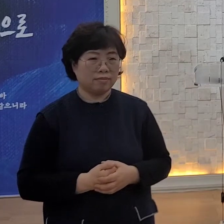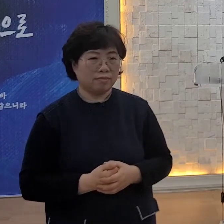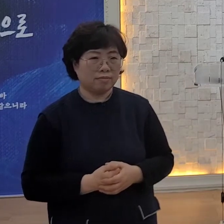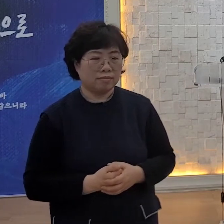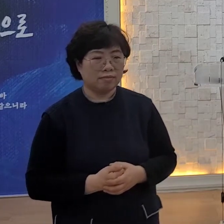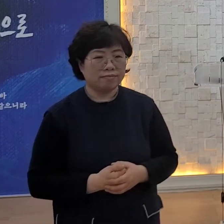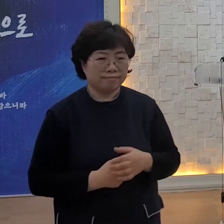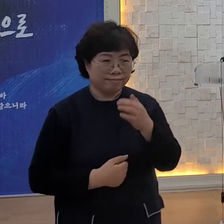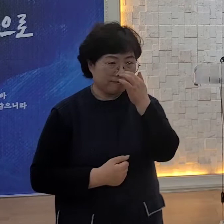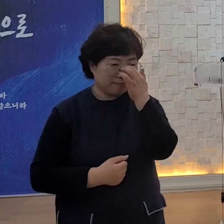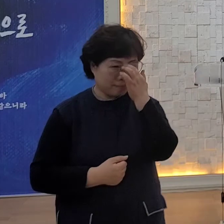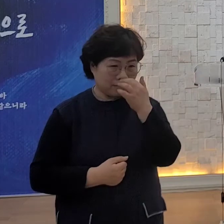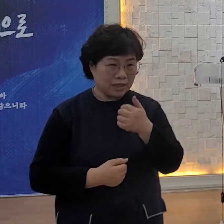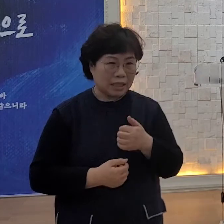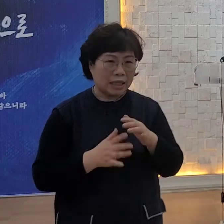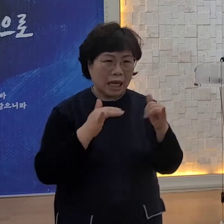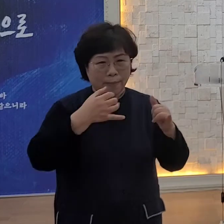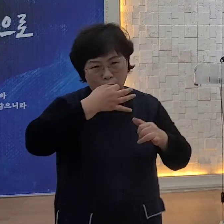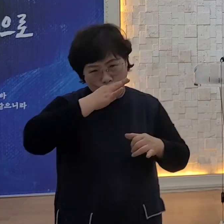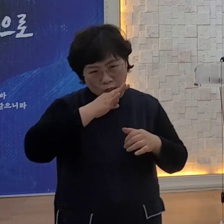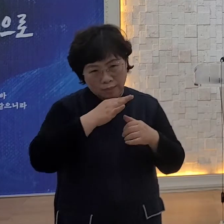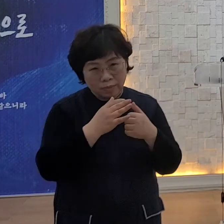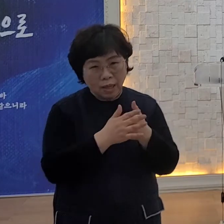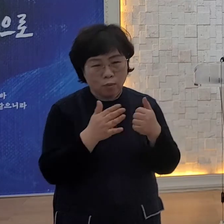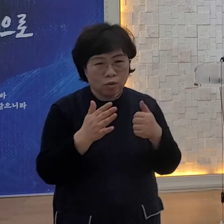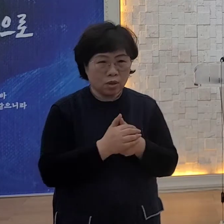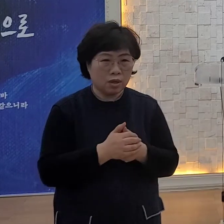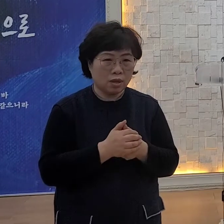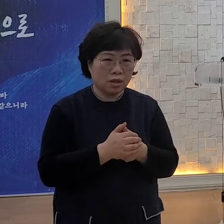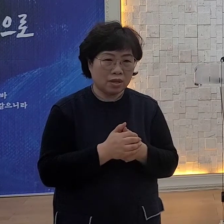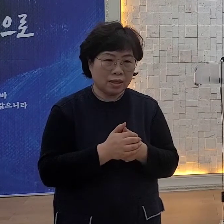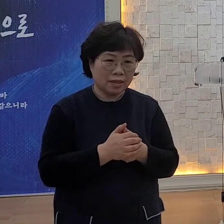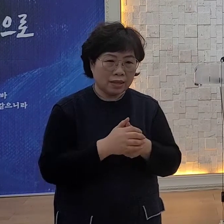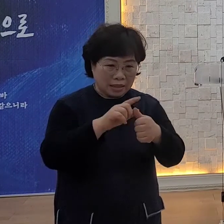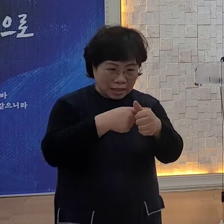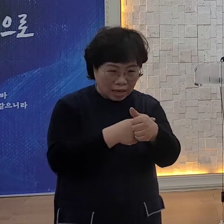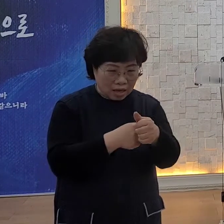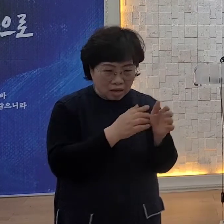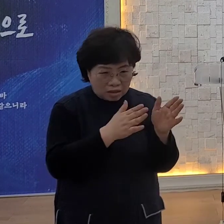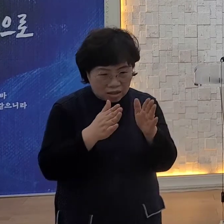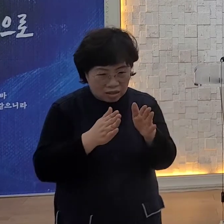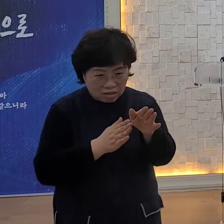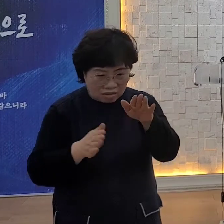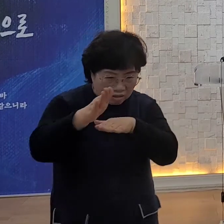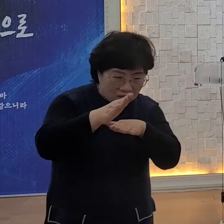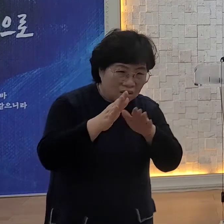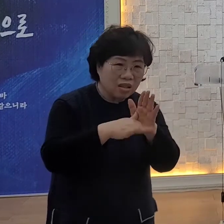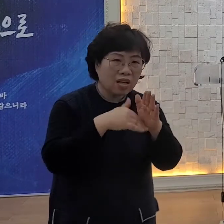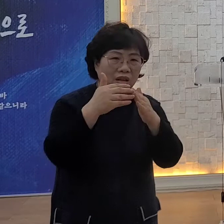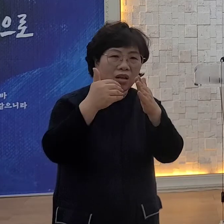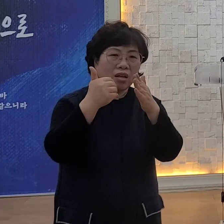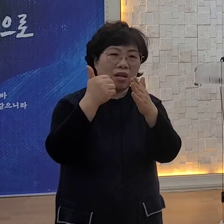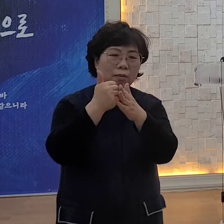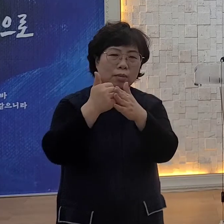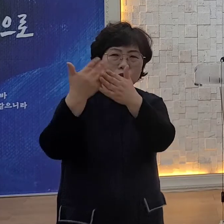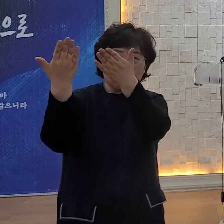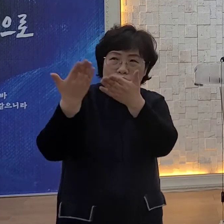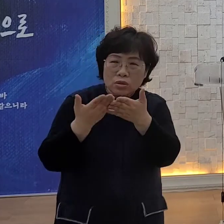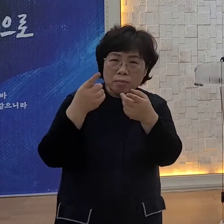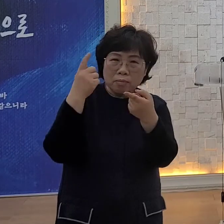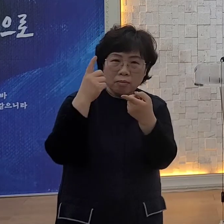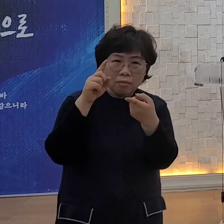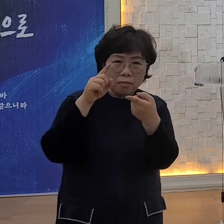큰 비극입니까? 이 자연의 순리조차도 인간이 초식 동물로 주신 이 하나님의 섭리를